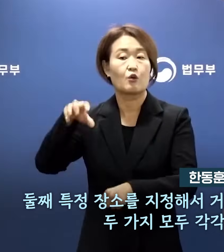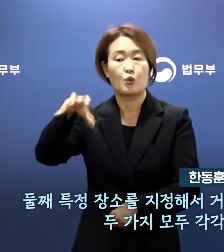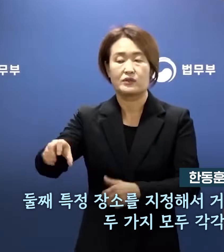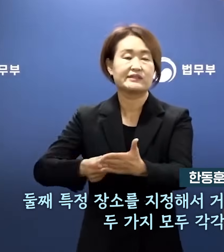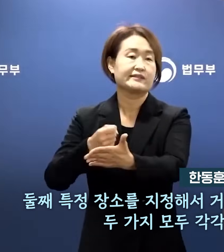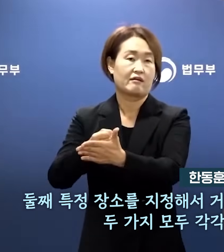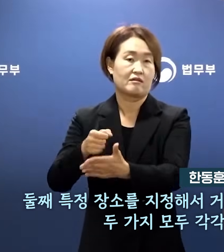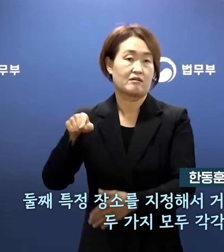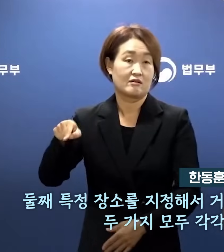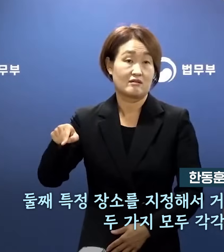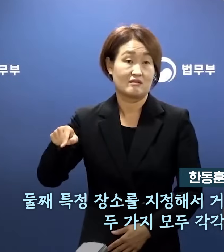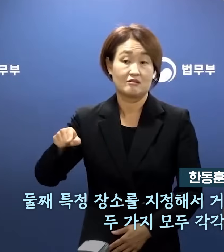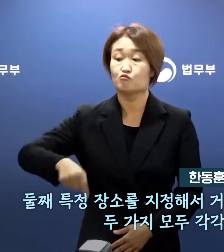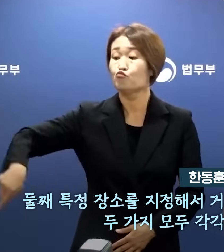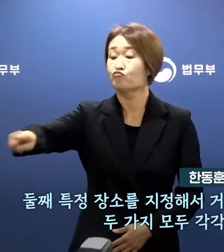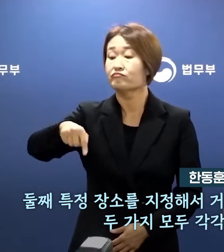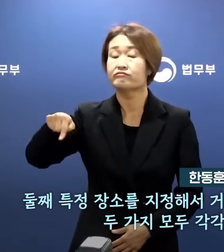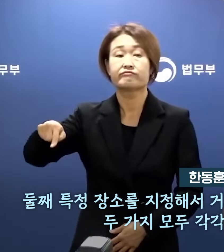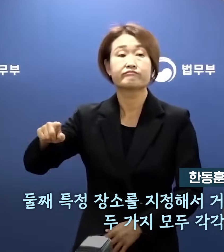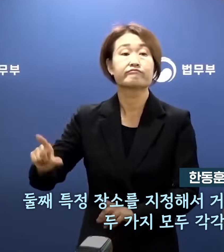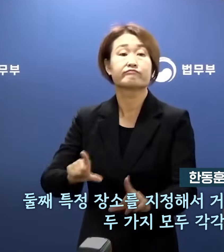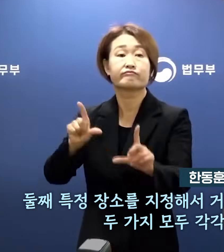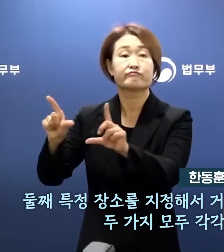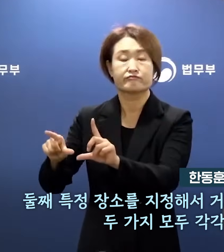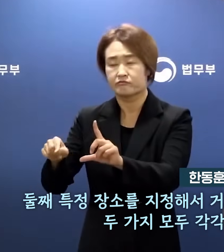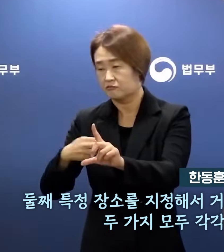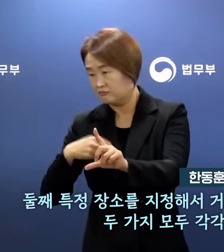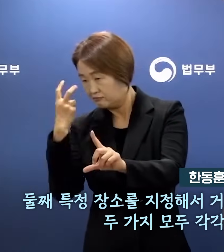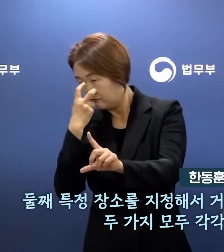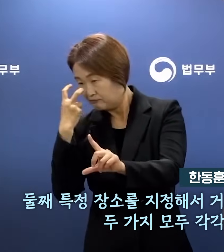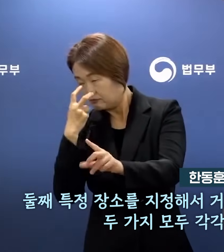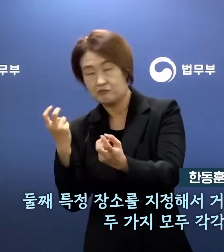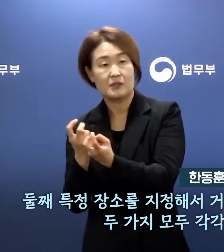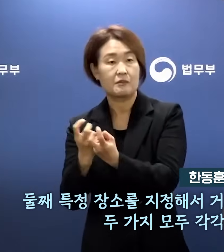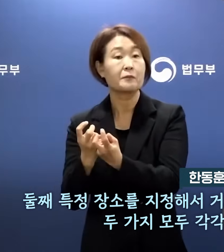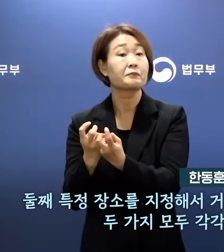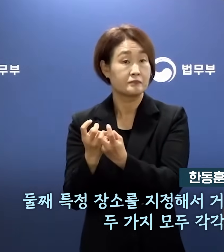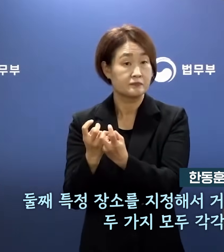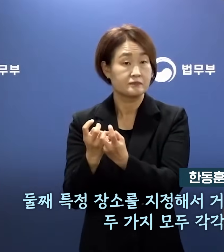지정해서 거기 거주하고 감시하는 방식입니다.